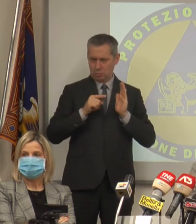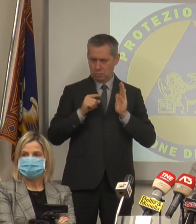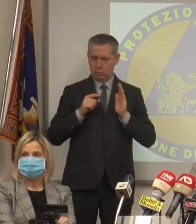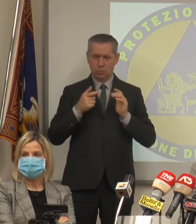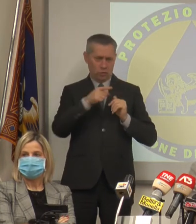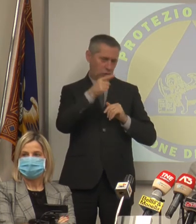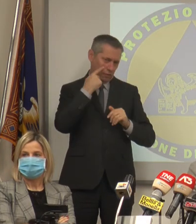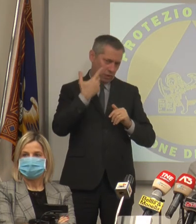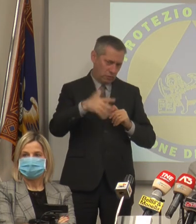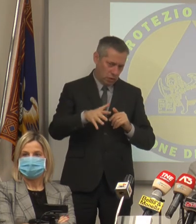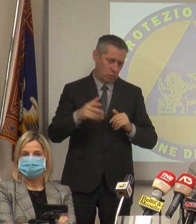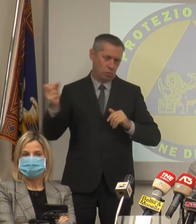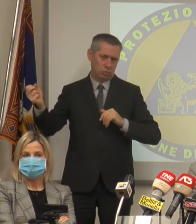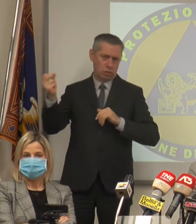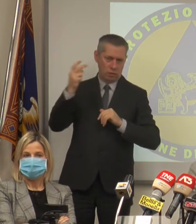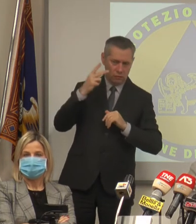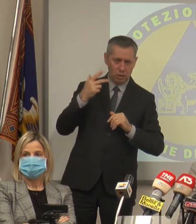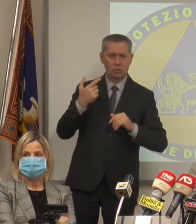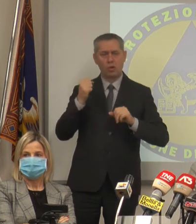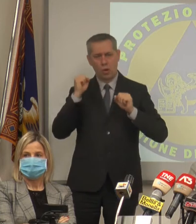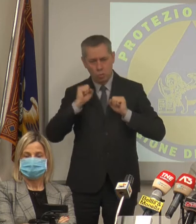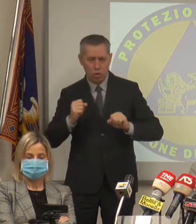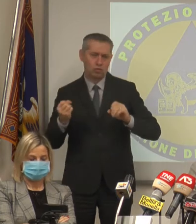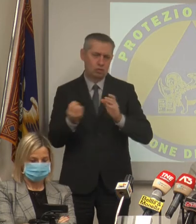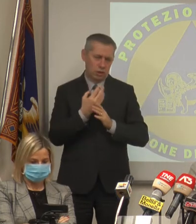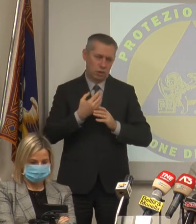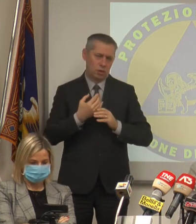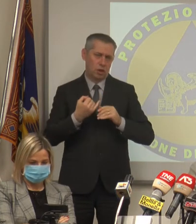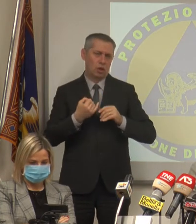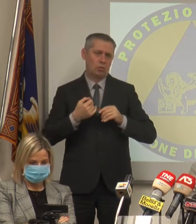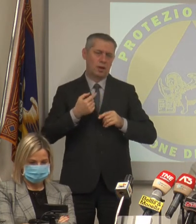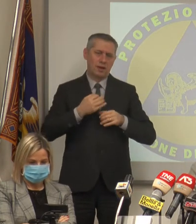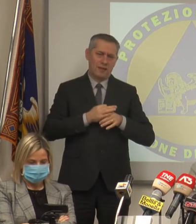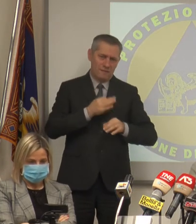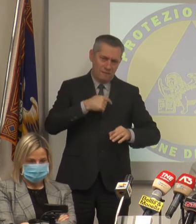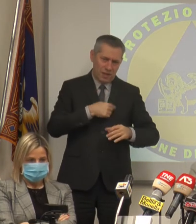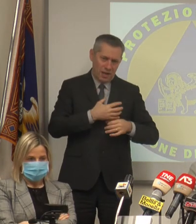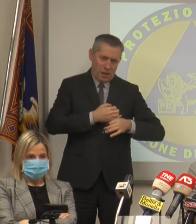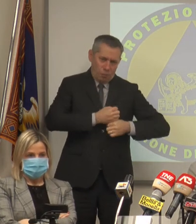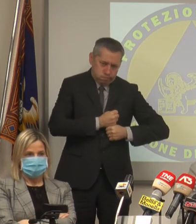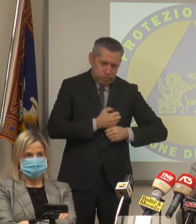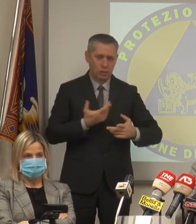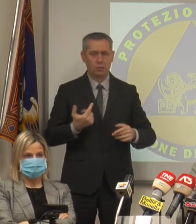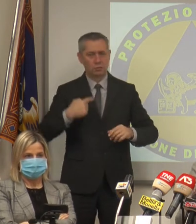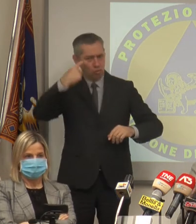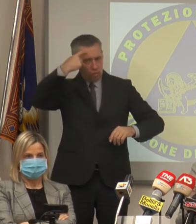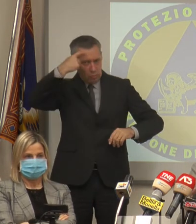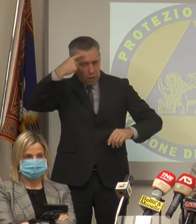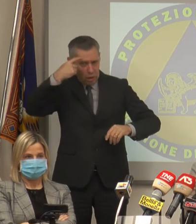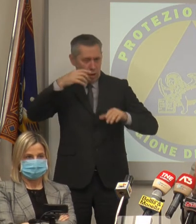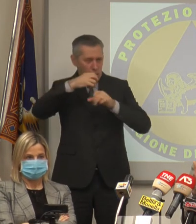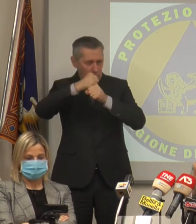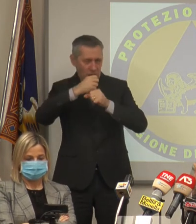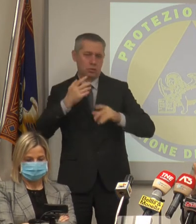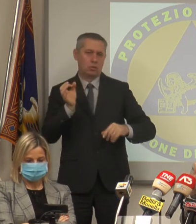voi avete visto che si parla di queste trombosi venose profonde a livello addominale, a livello cerebrale, eccetera, ma stiamo